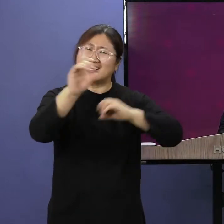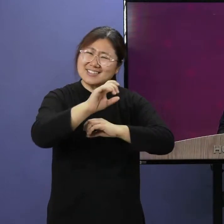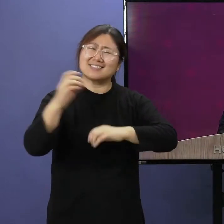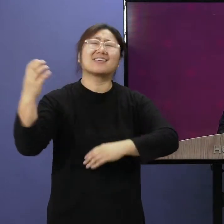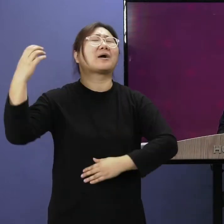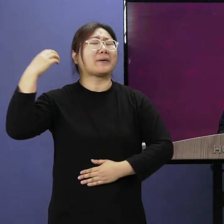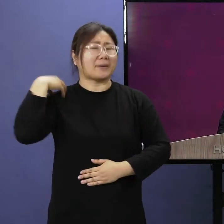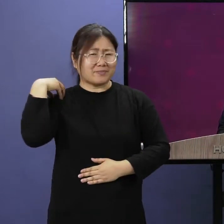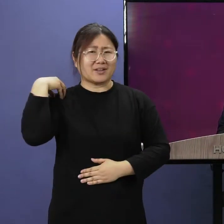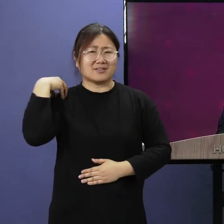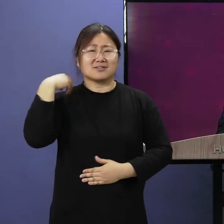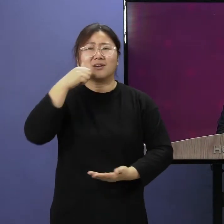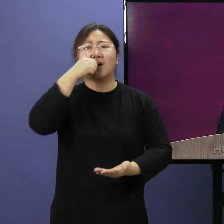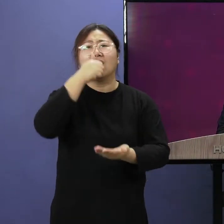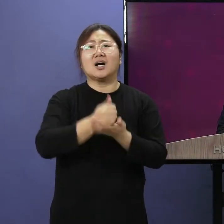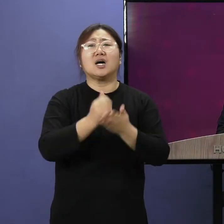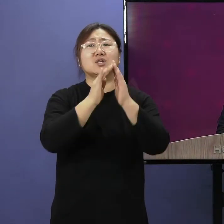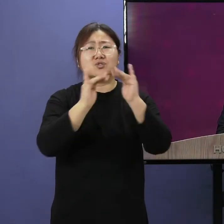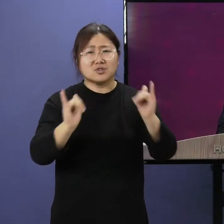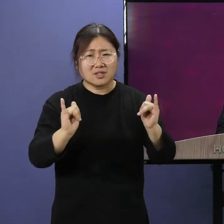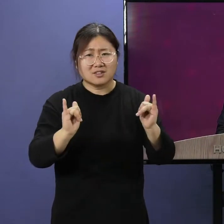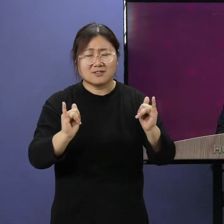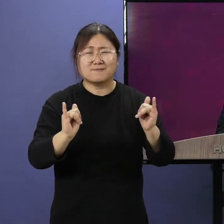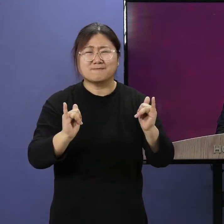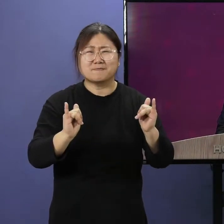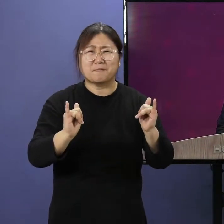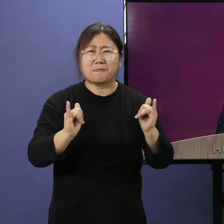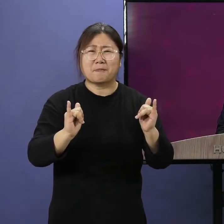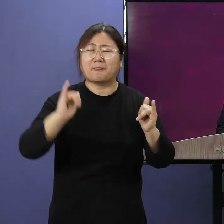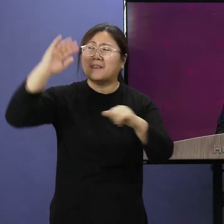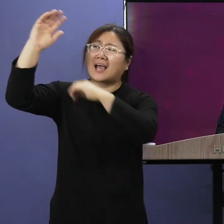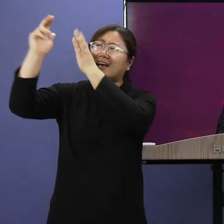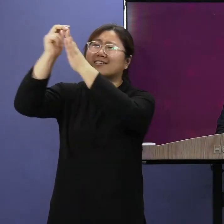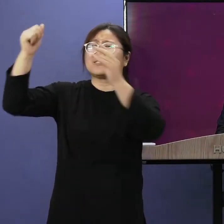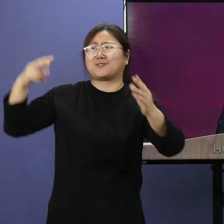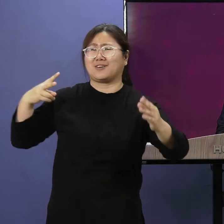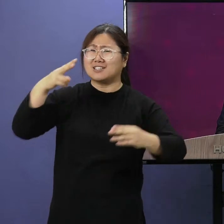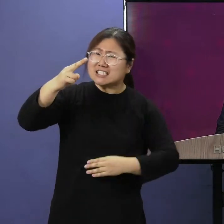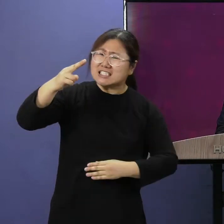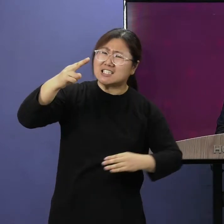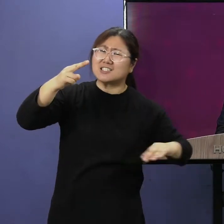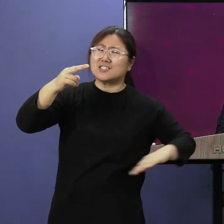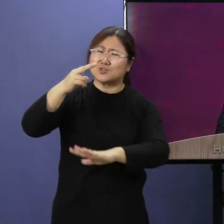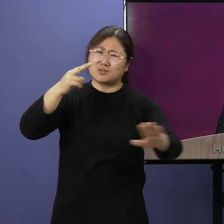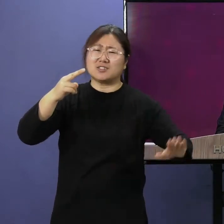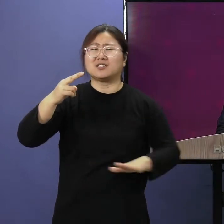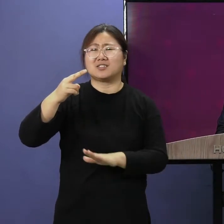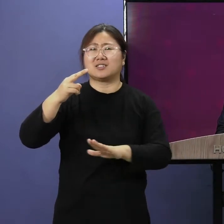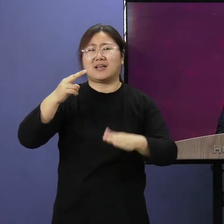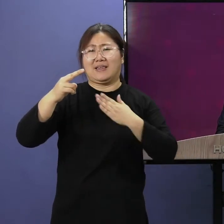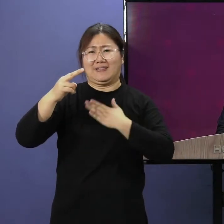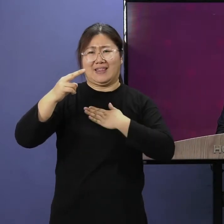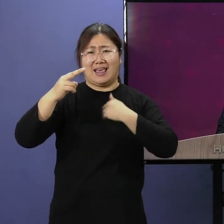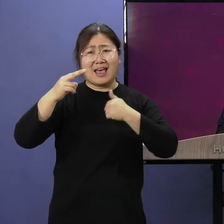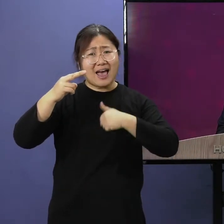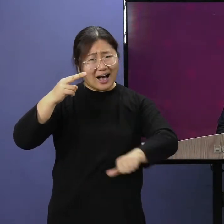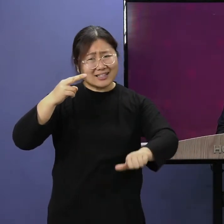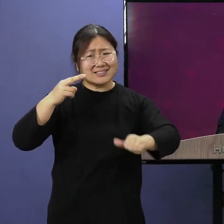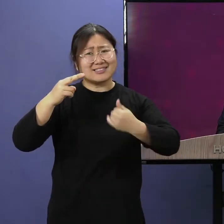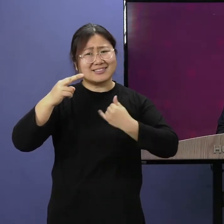죄인으로서 하나님과 완전히 단절된 있는 우리를 내 아들, 내 딸이라고 선포해